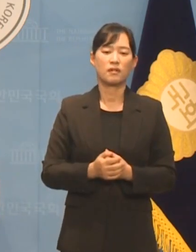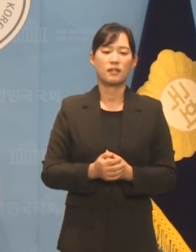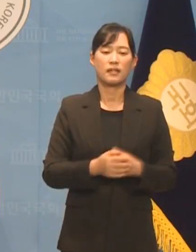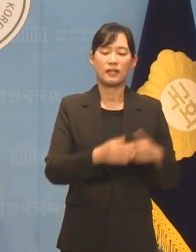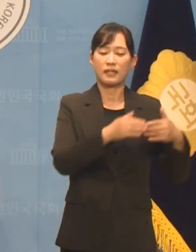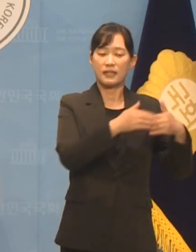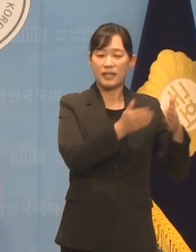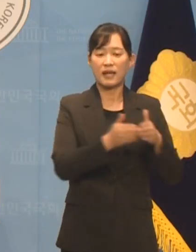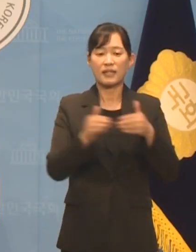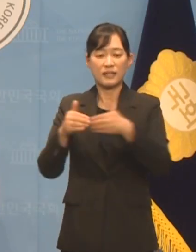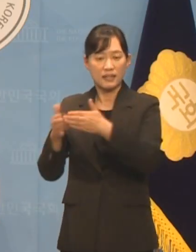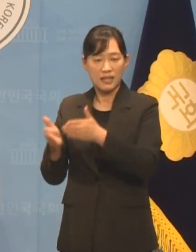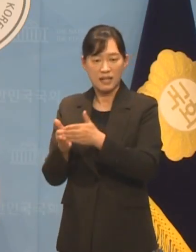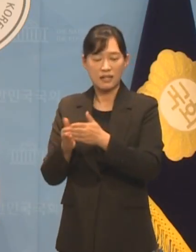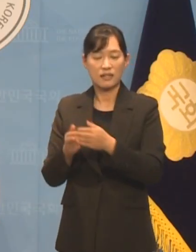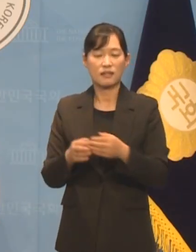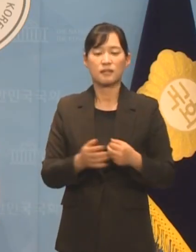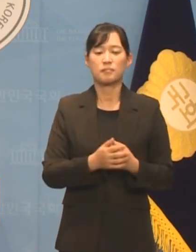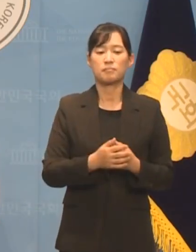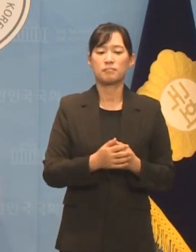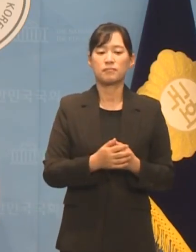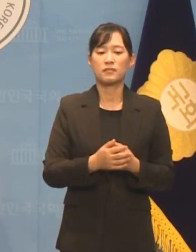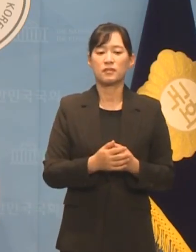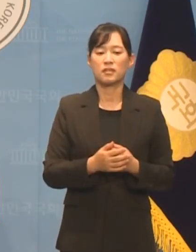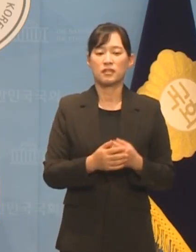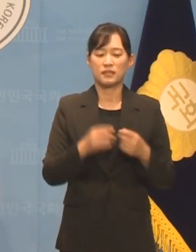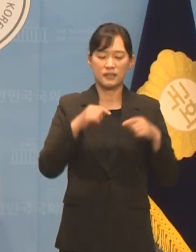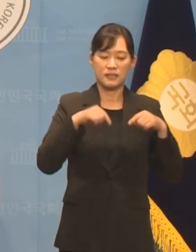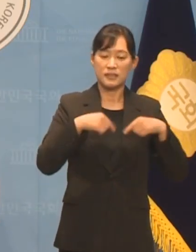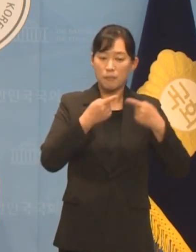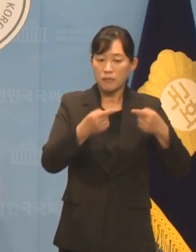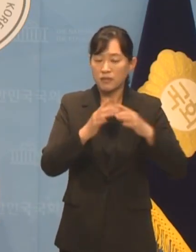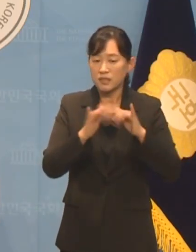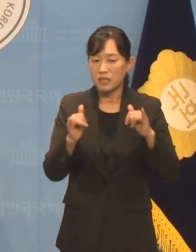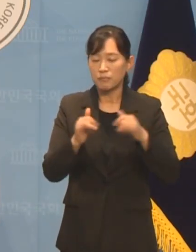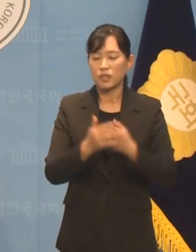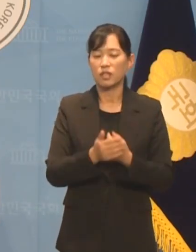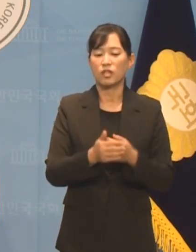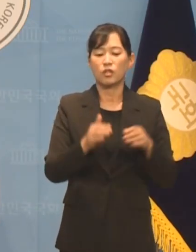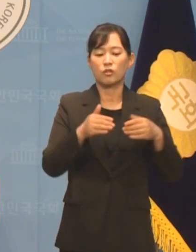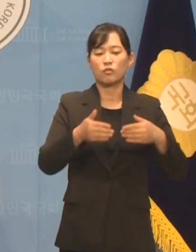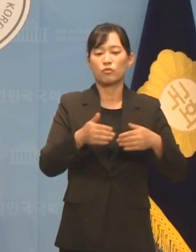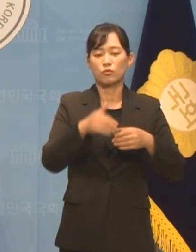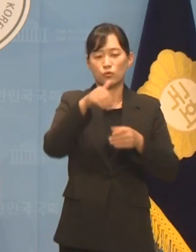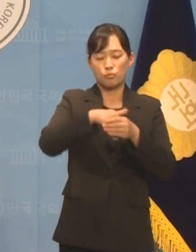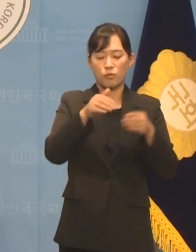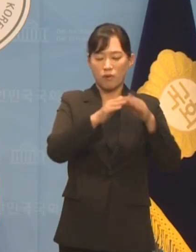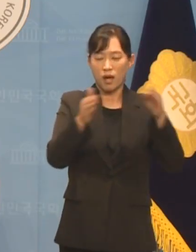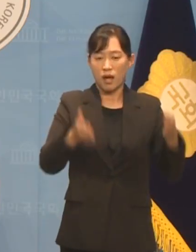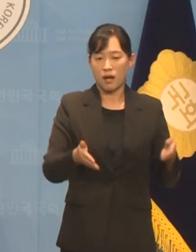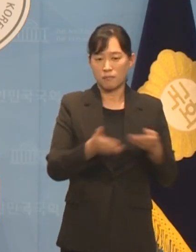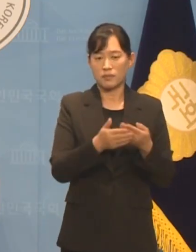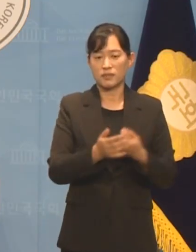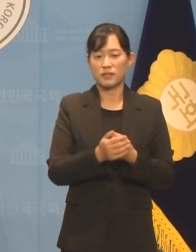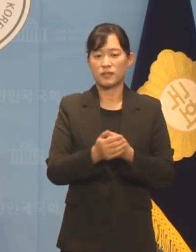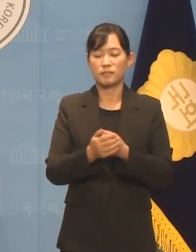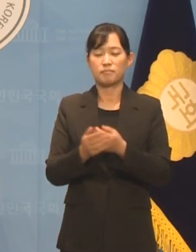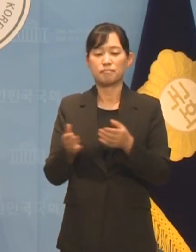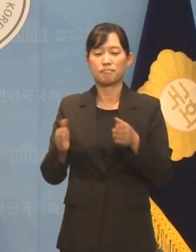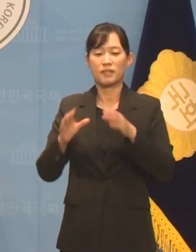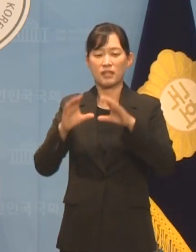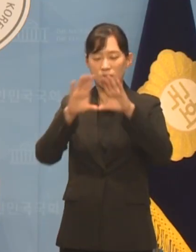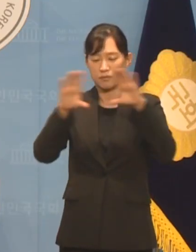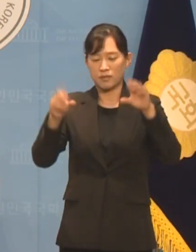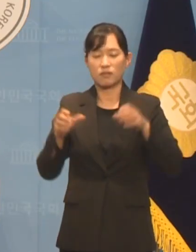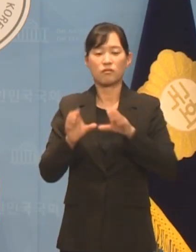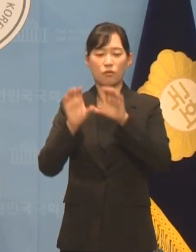양당 민주당이든 국민의힘이든 양당 참관인이 투표함을 컨테이너로 이동해서 문을 잠그고